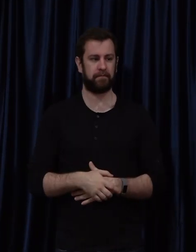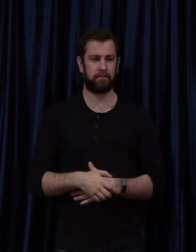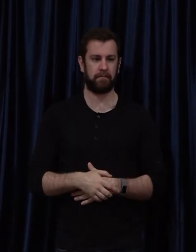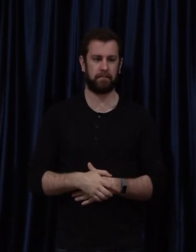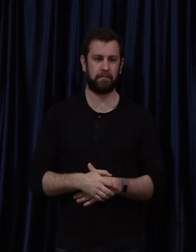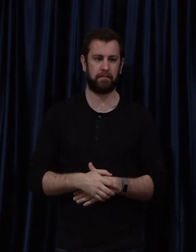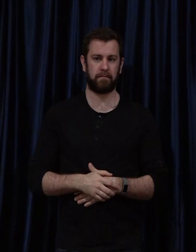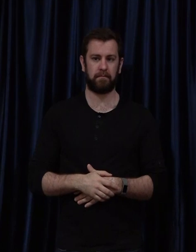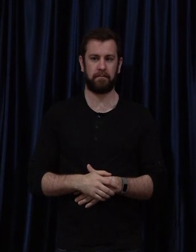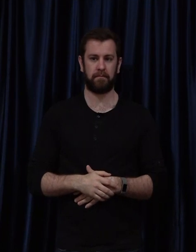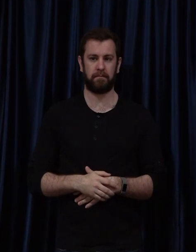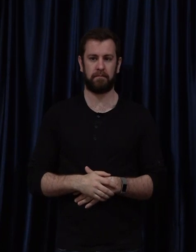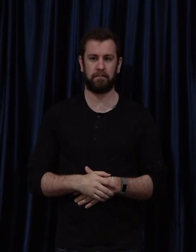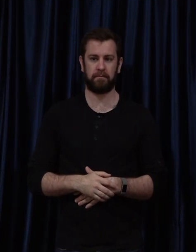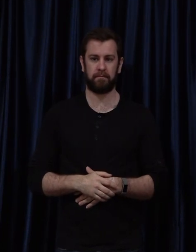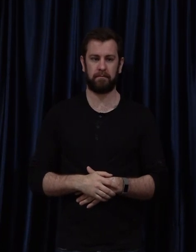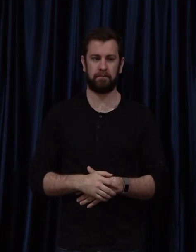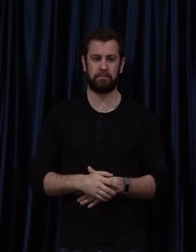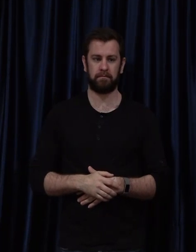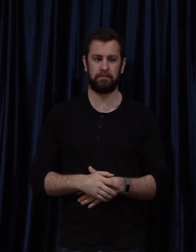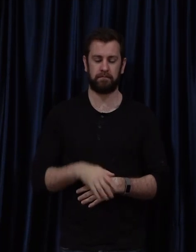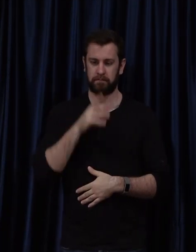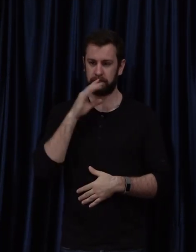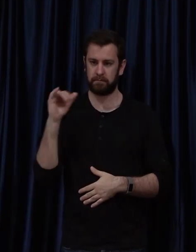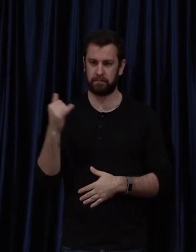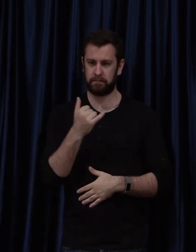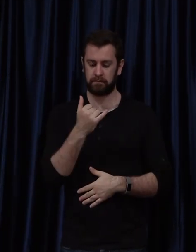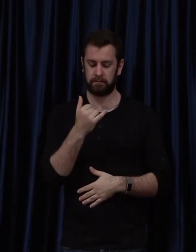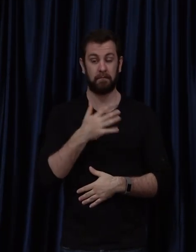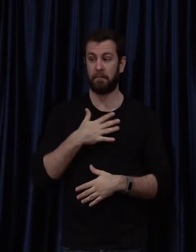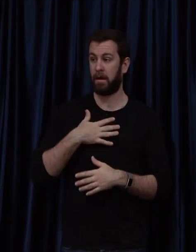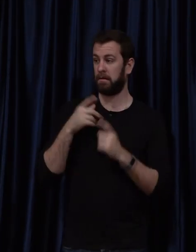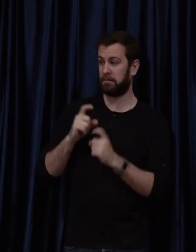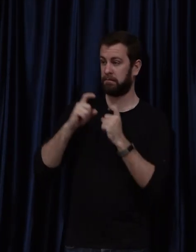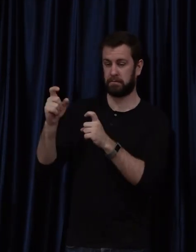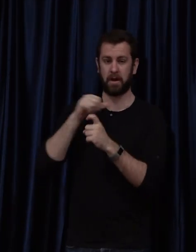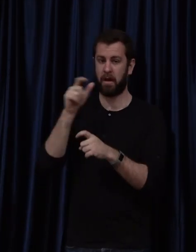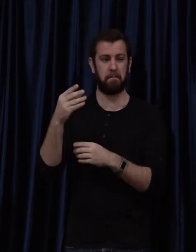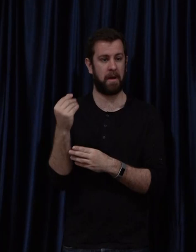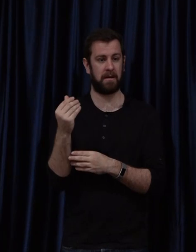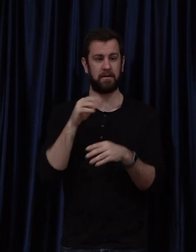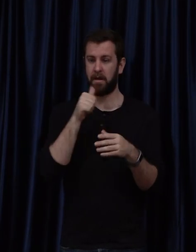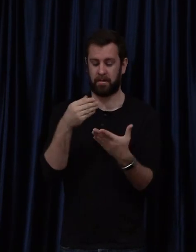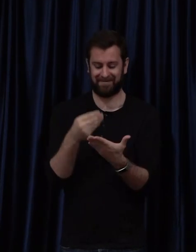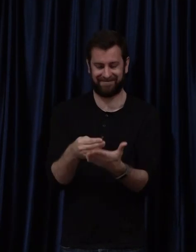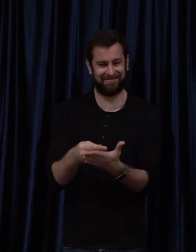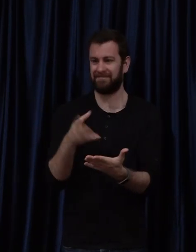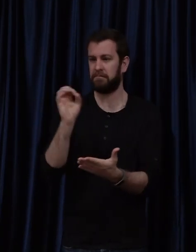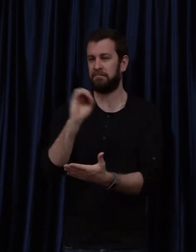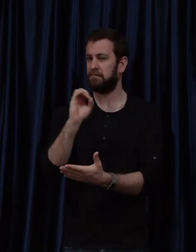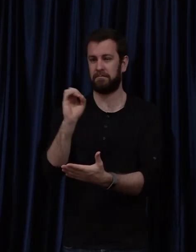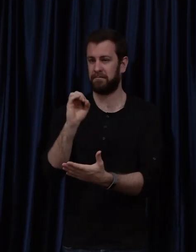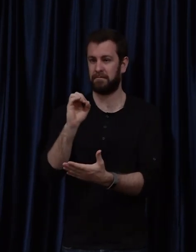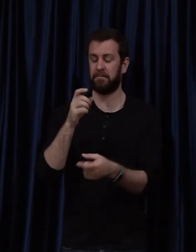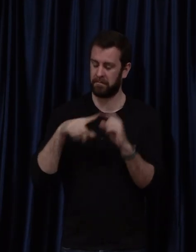مَظْلِمَةٍ أَصَابَنِي فِي مَالٍ أَوْ جَسَدٍ أَوْ عِرْضٍ. My donation is not money, it's not monetary. My donation